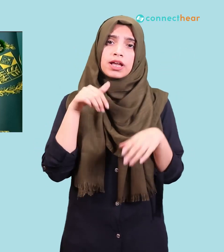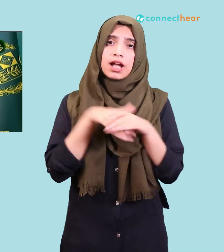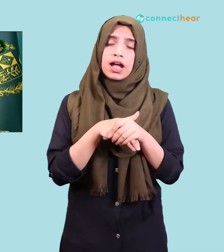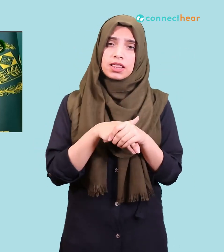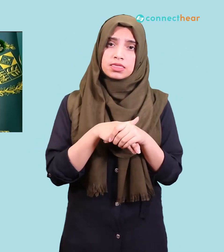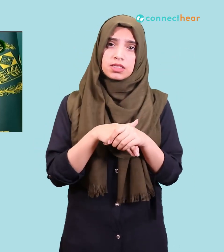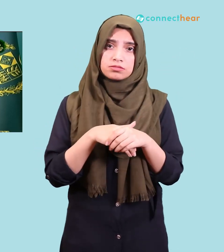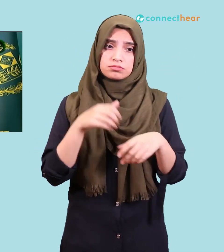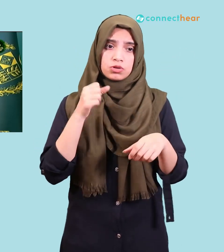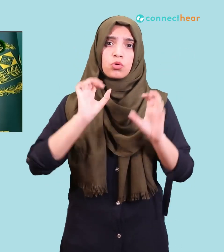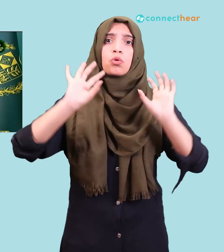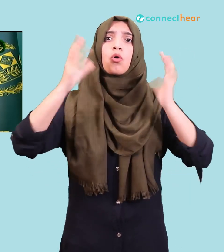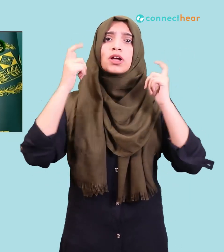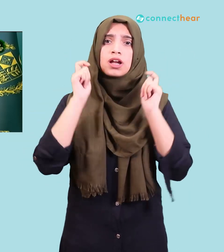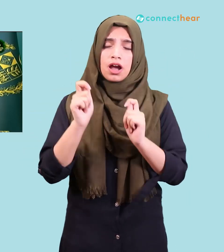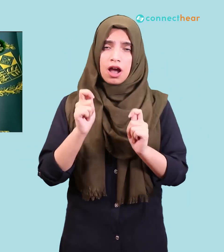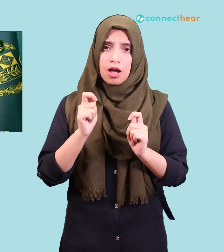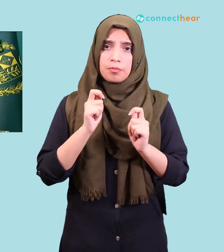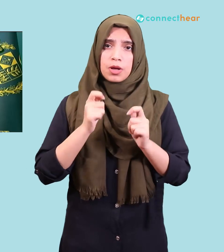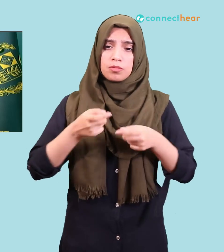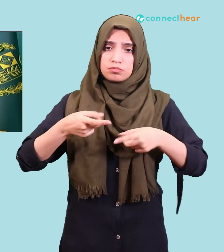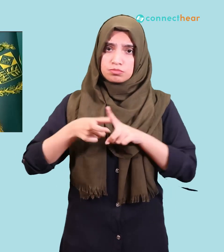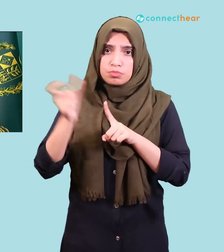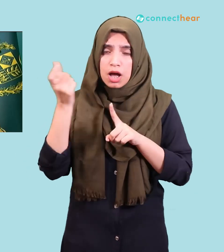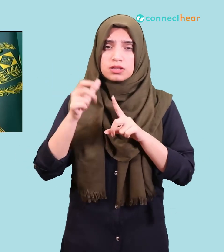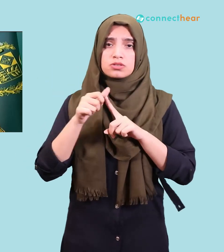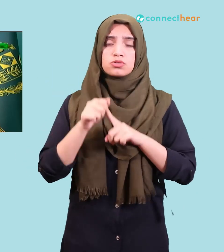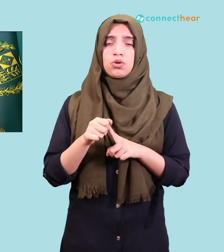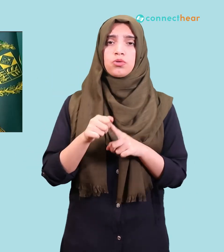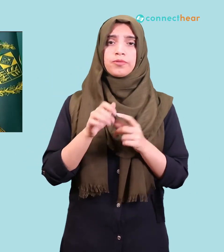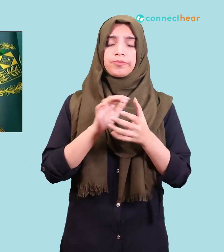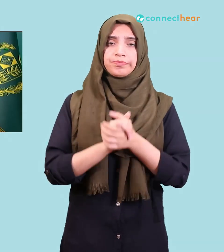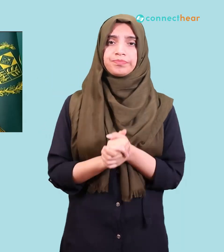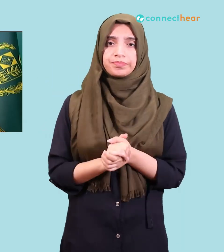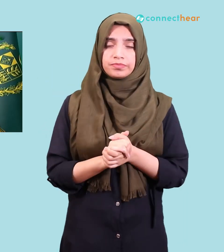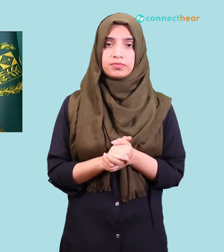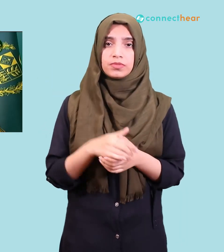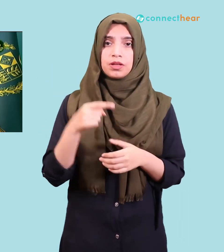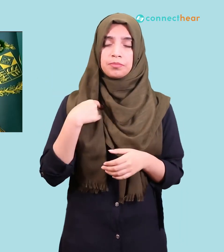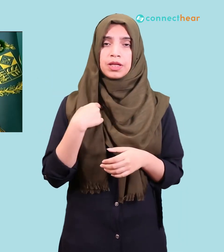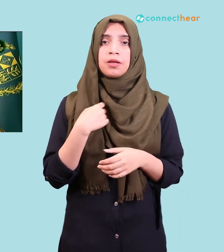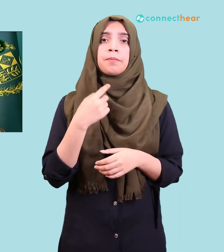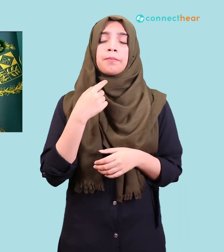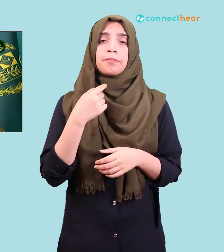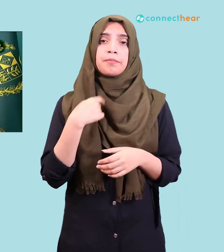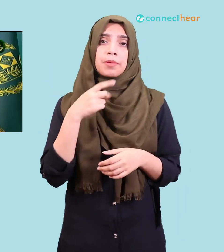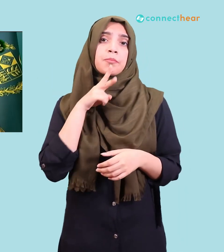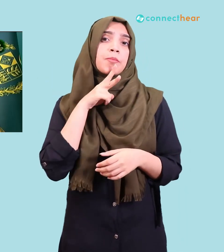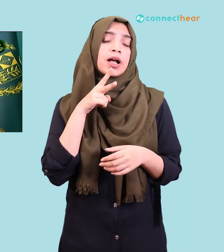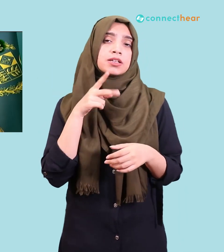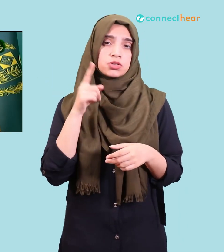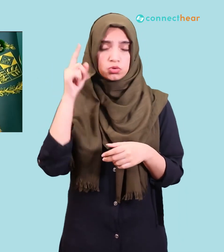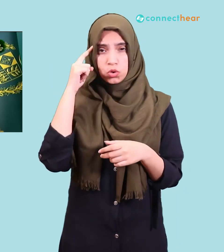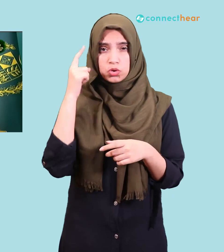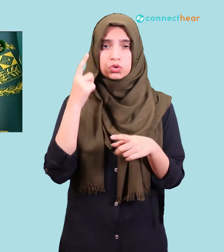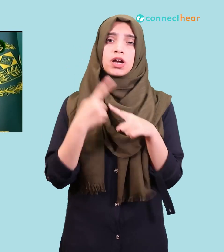है कि क्या फ्रांस के एम्बेसडर को वापस भेजना फ्रांस में और उनसे सारे ताल्लुकात तोड़